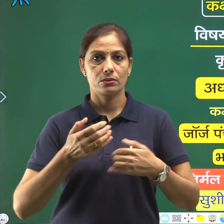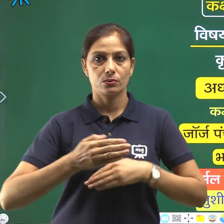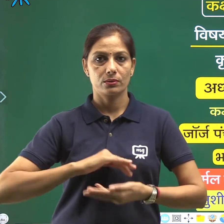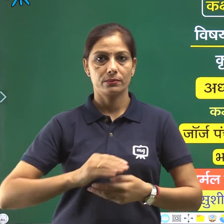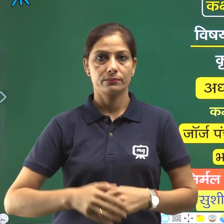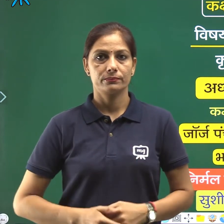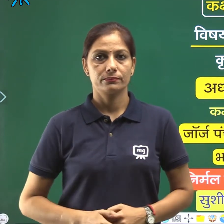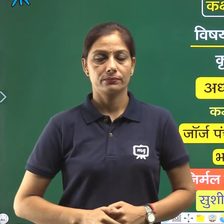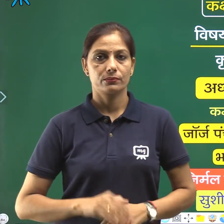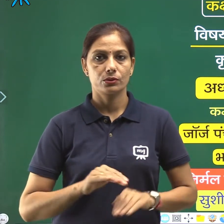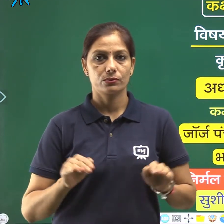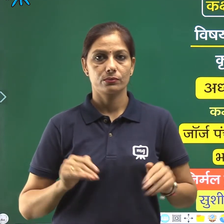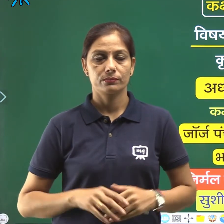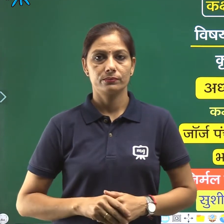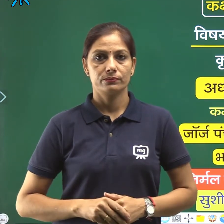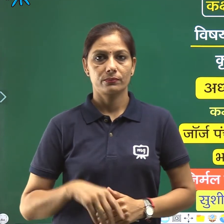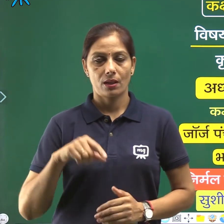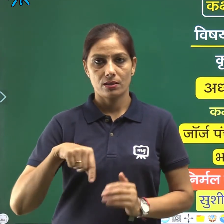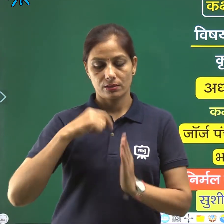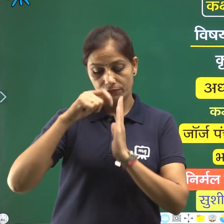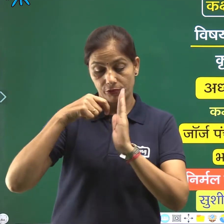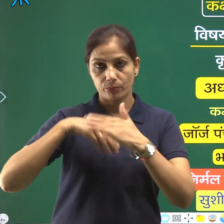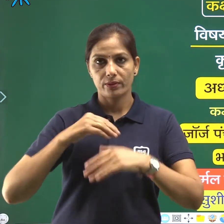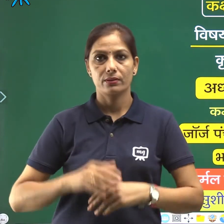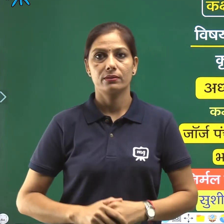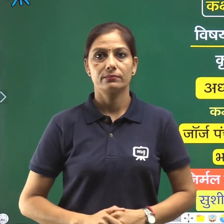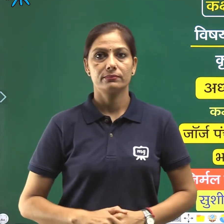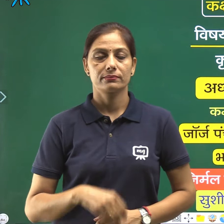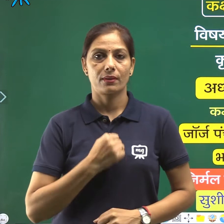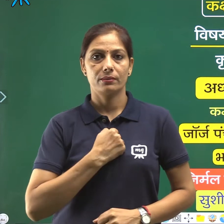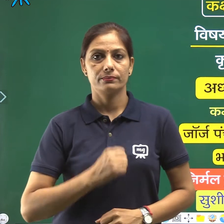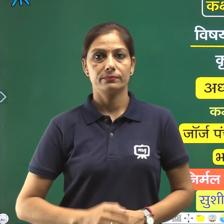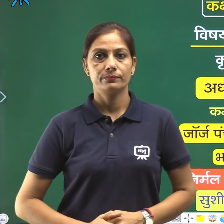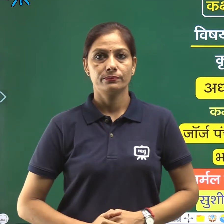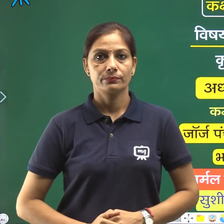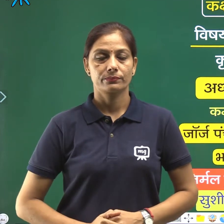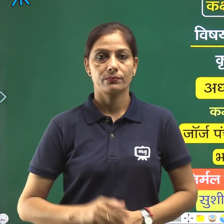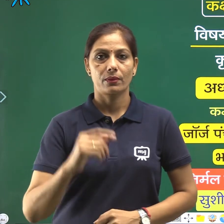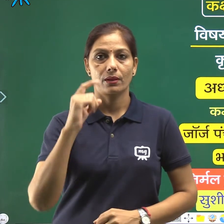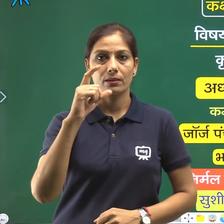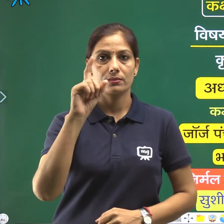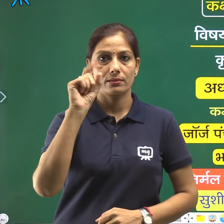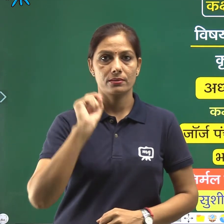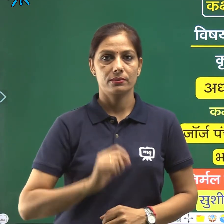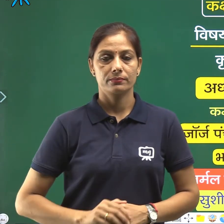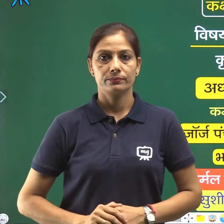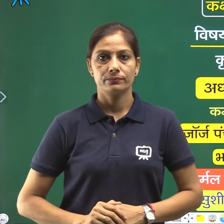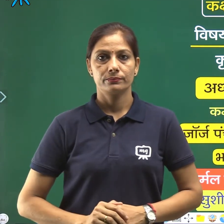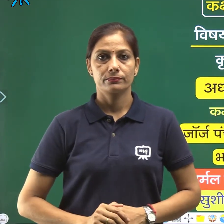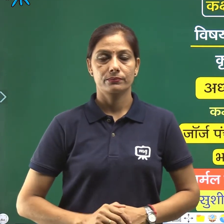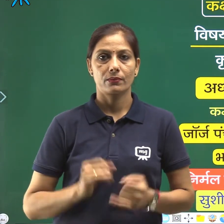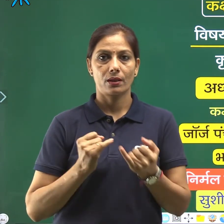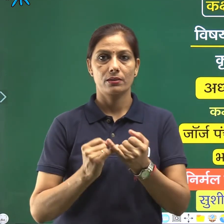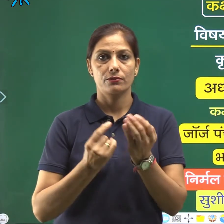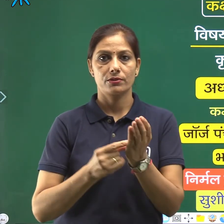चौधरी। बच्चों, आज के वीडियो में हम कक्षा 10 की